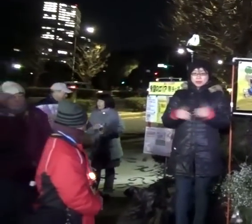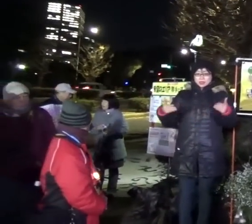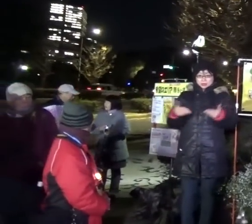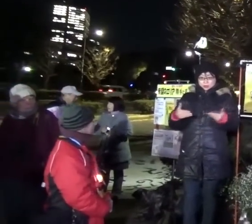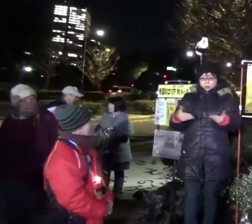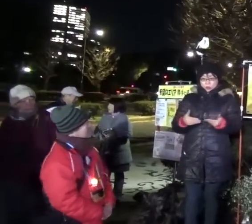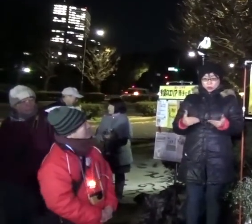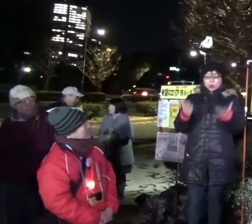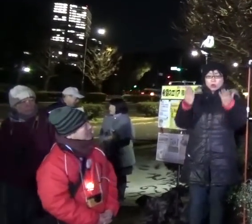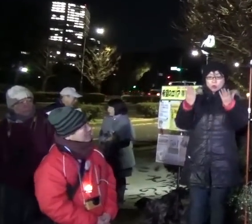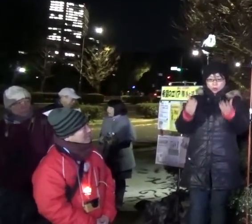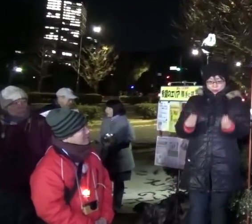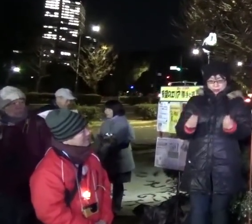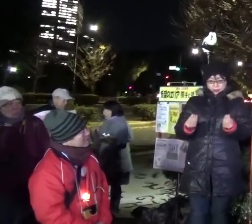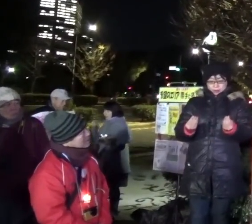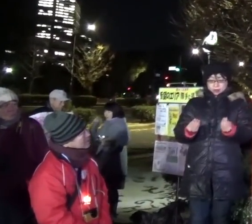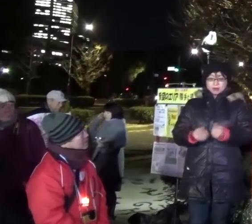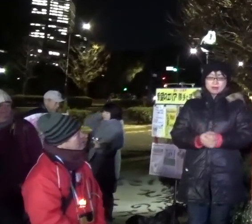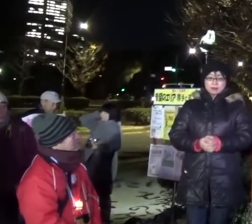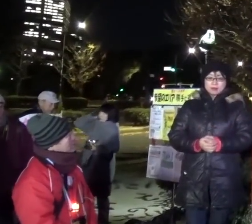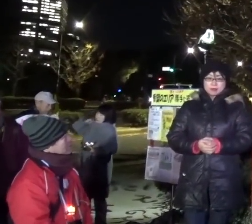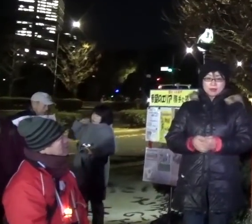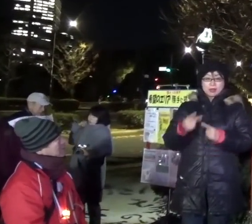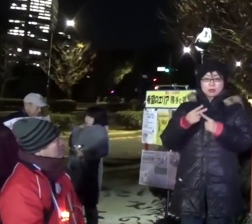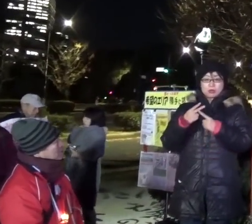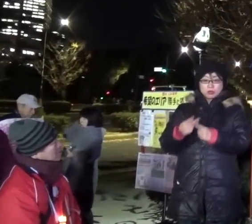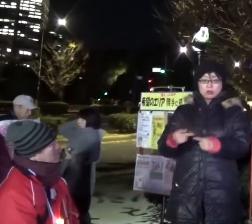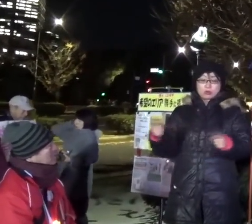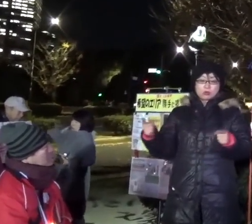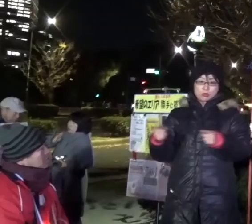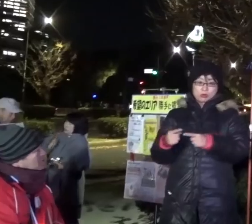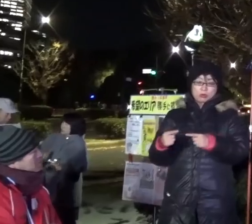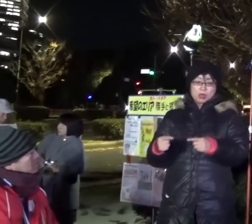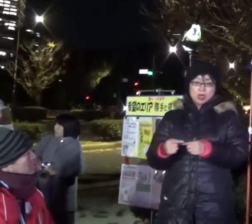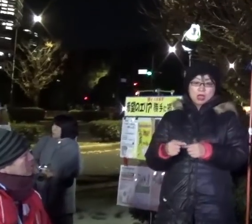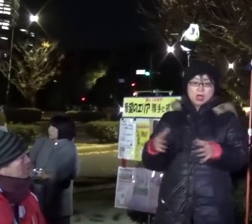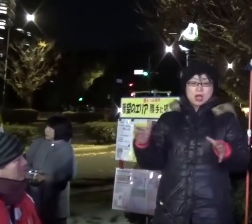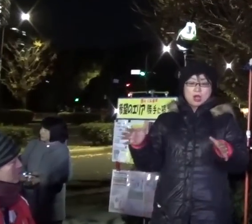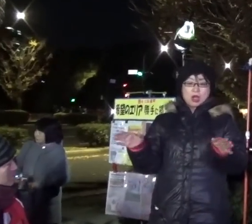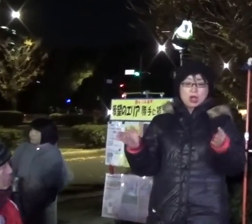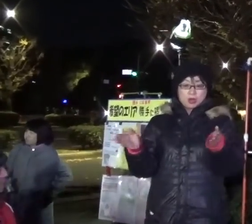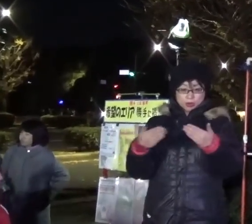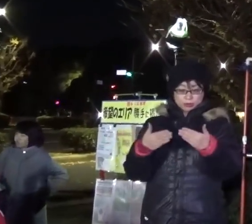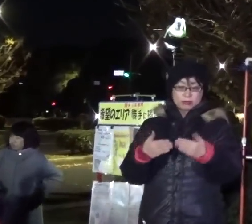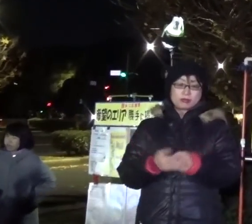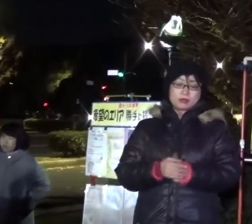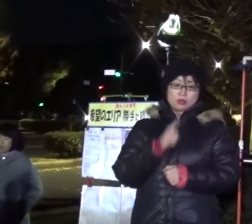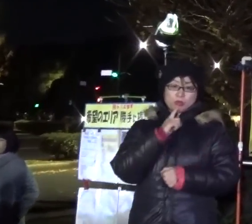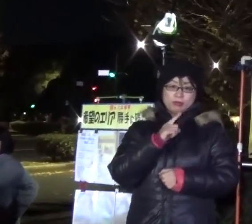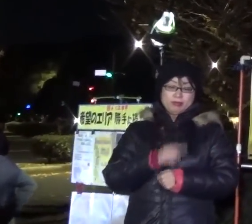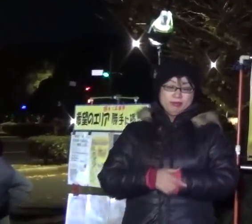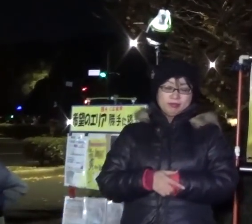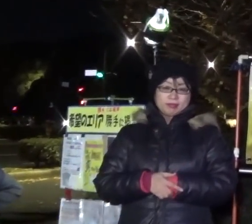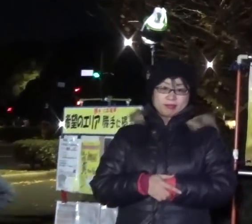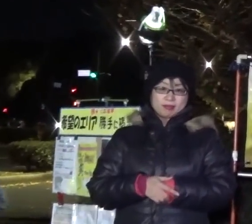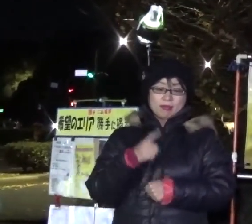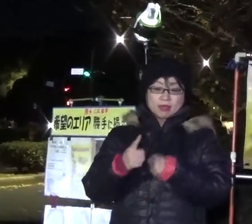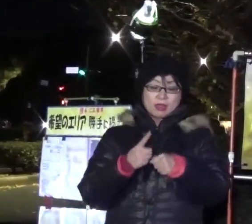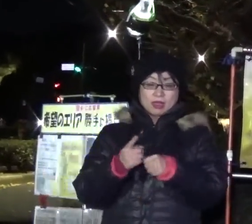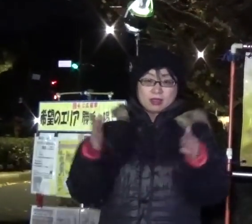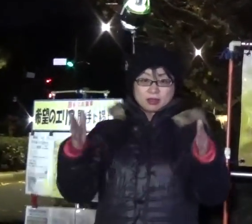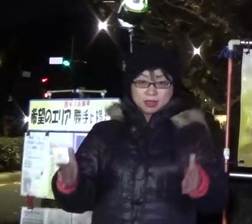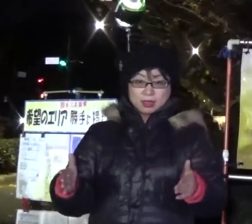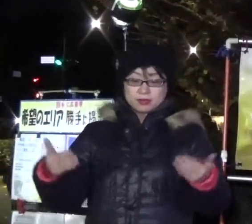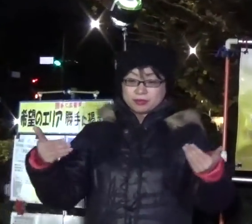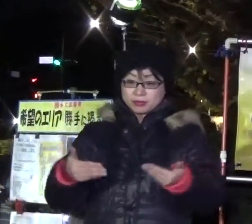納めなんですよ。郵便局に寄ってきたら今日で郵便局が閉まる、こう言われてましたから、1年間のお仕